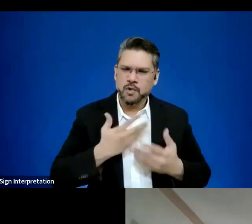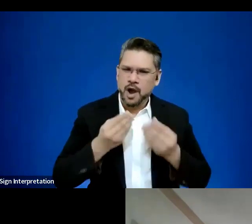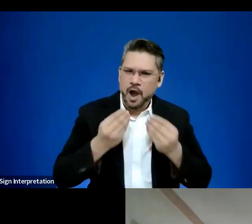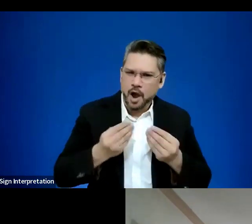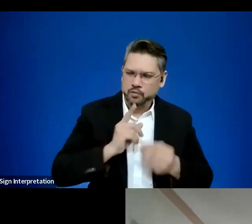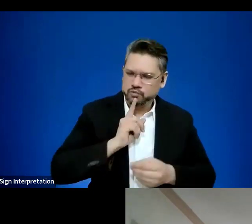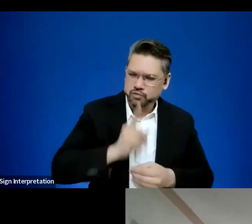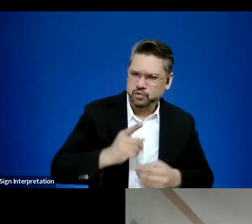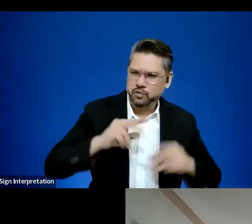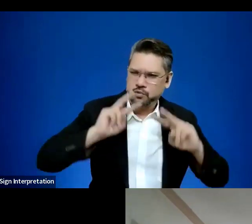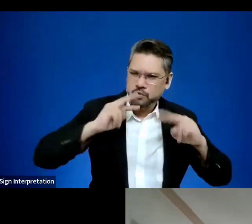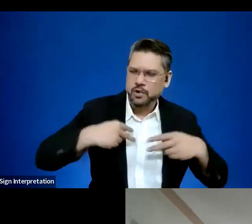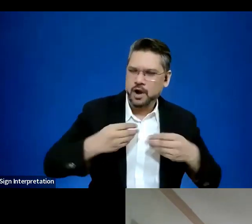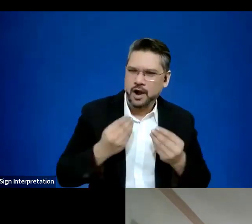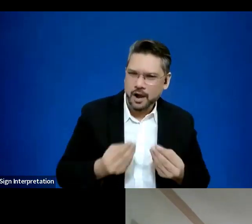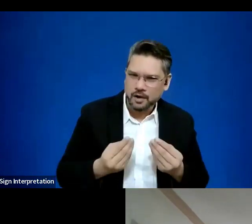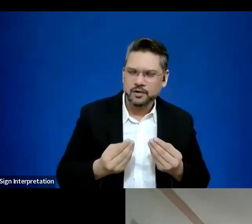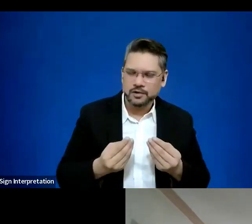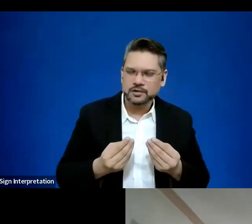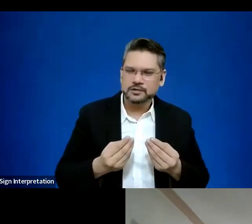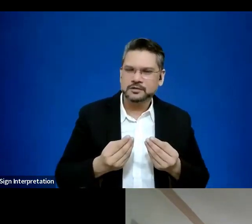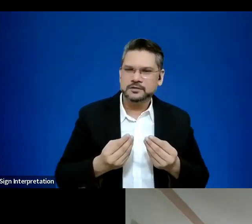而且